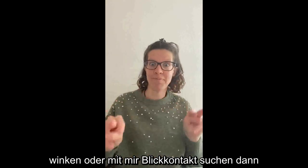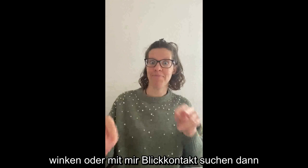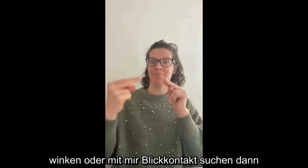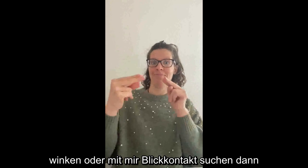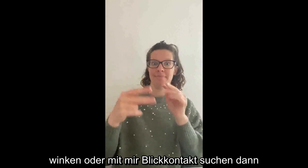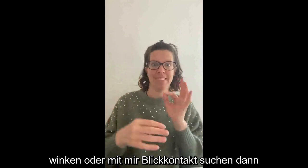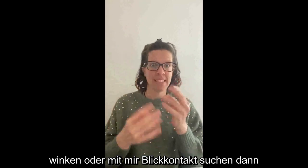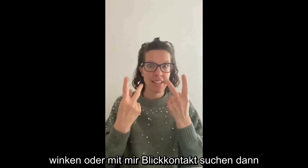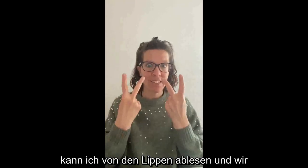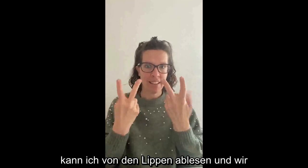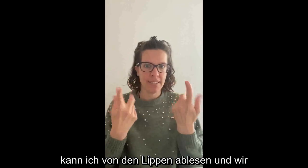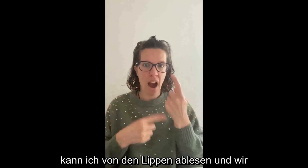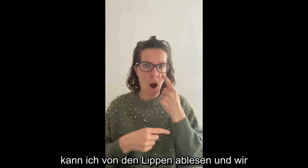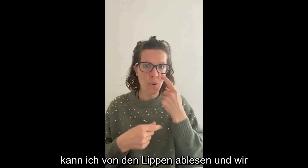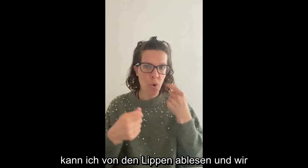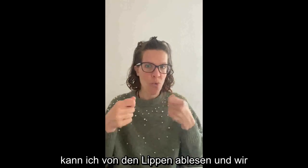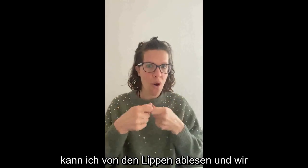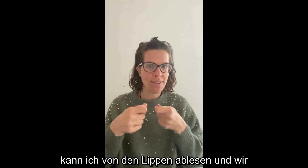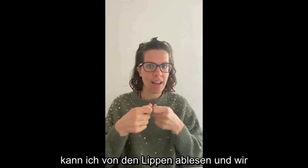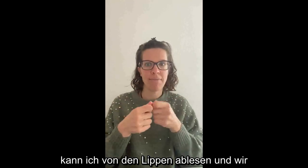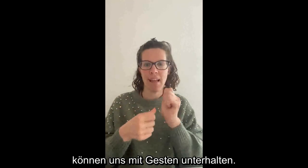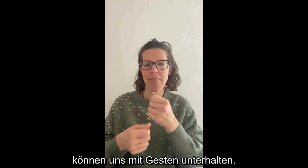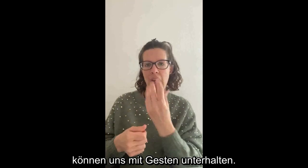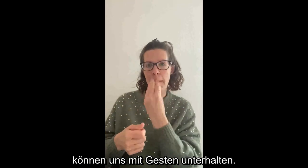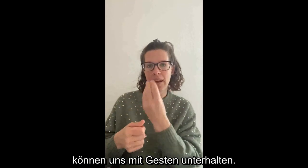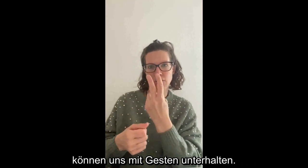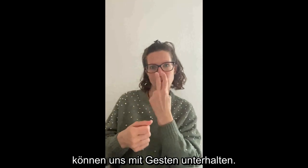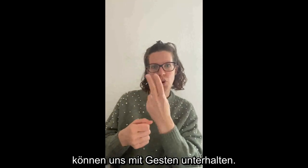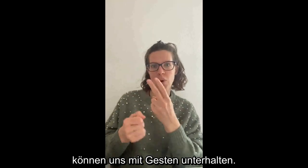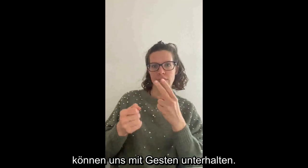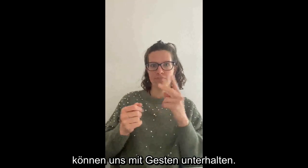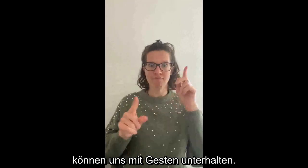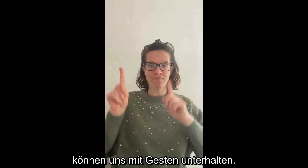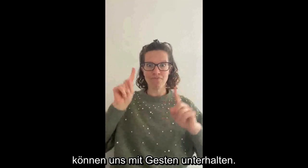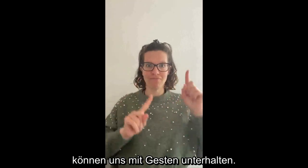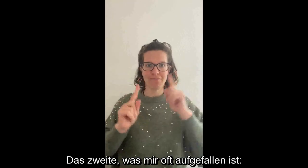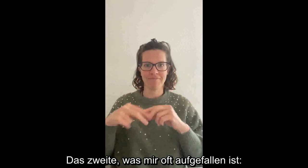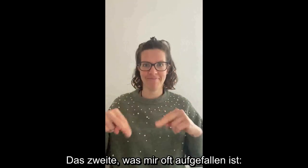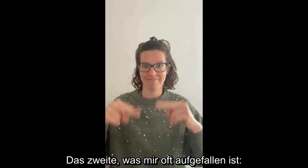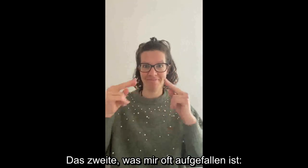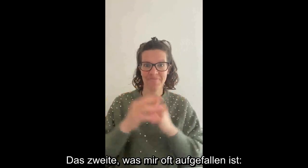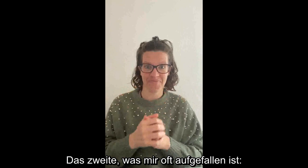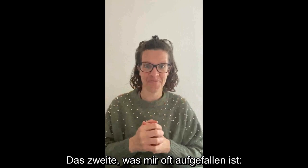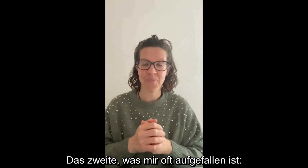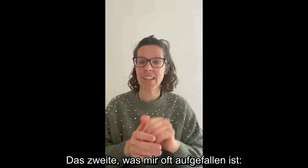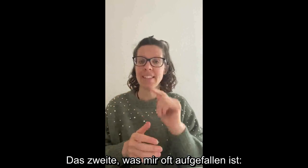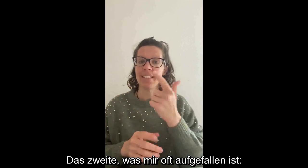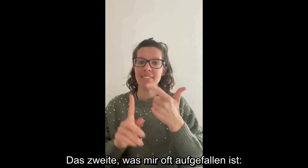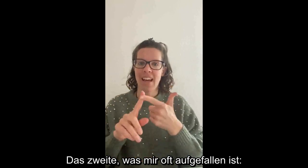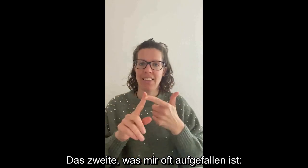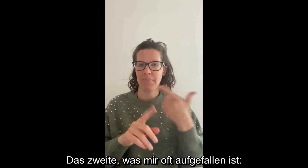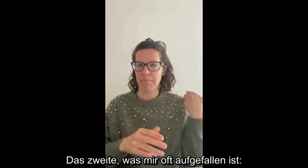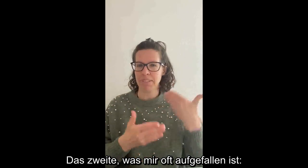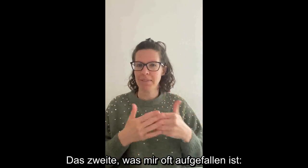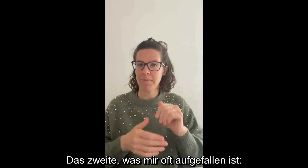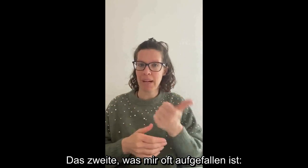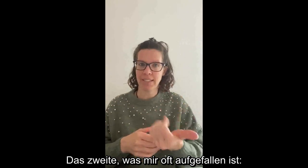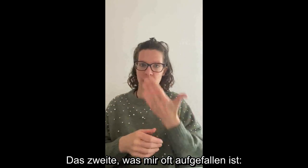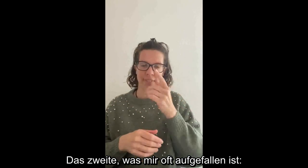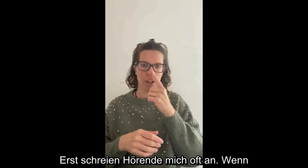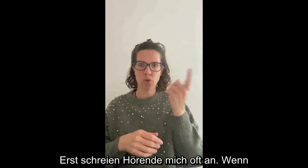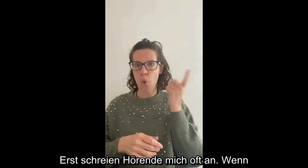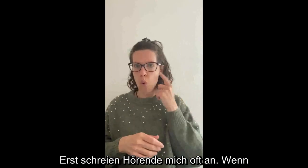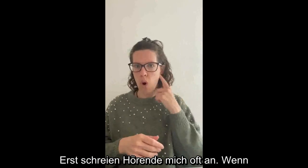mit mir Blickkontakt suchen dann kann ich von den Lippen ablesen und wir können uns mit Gesten unterhalten das zweite was mir oft